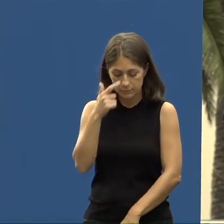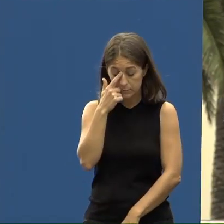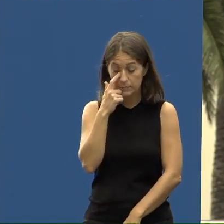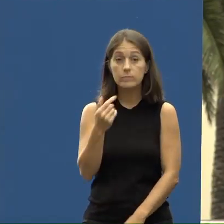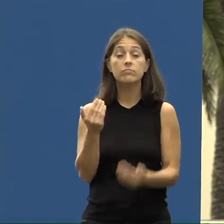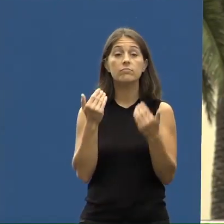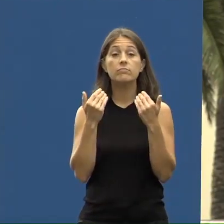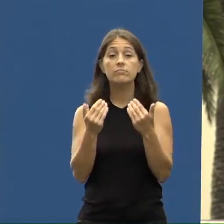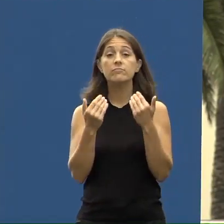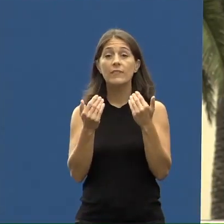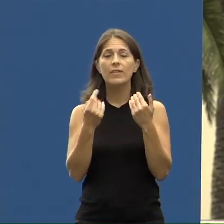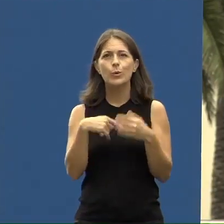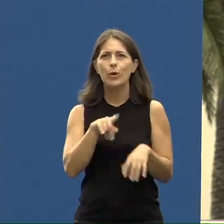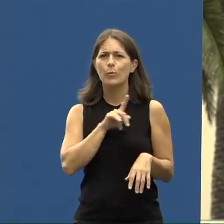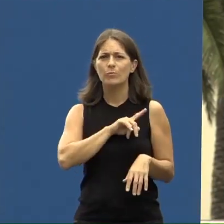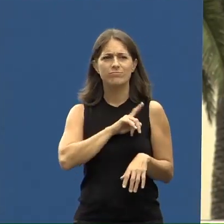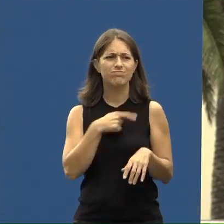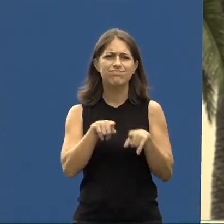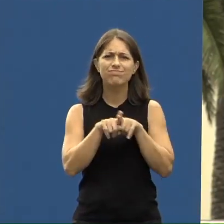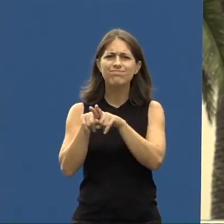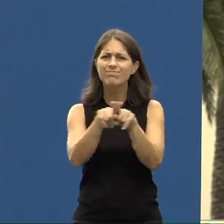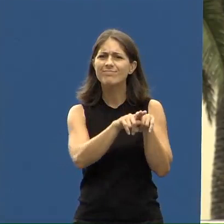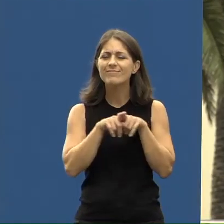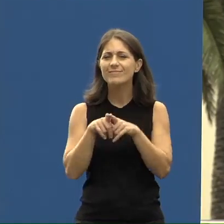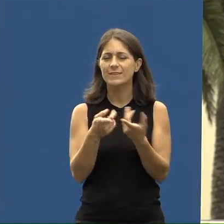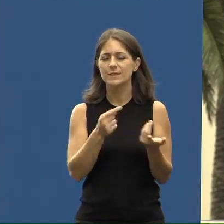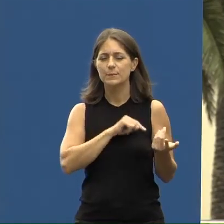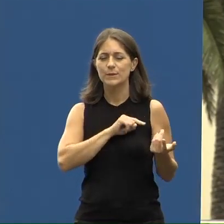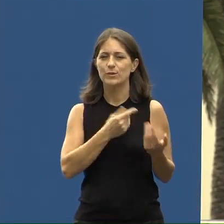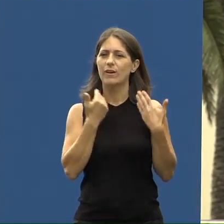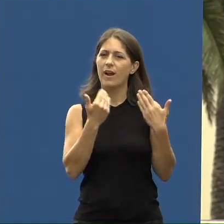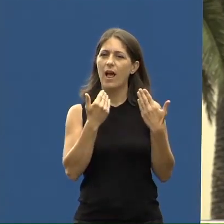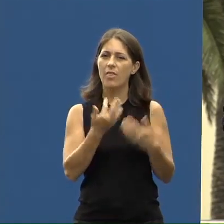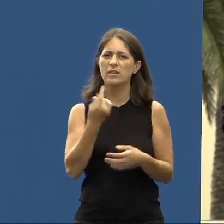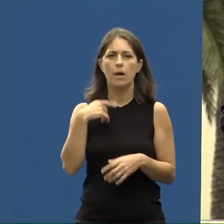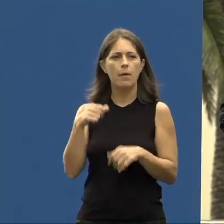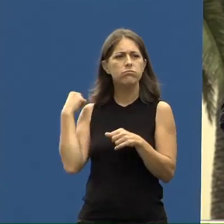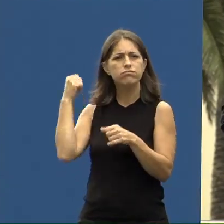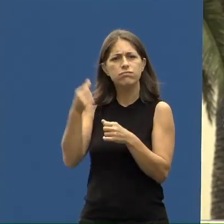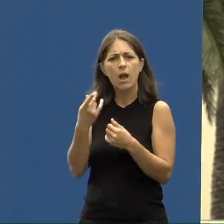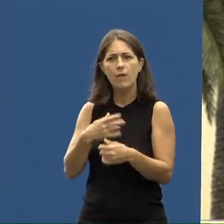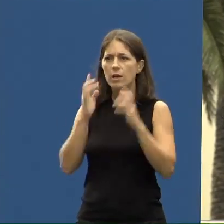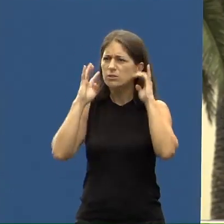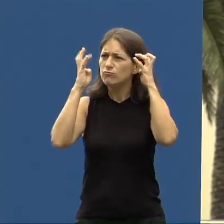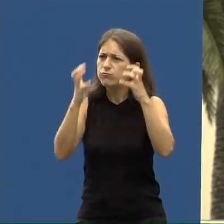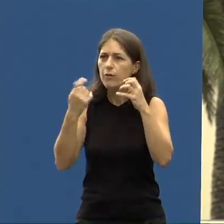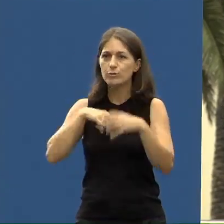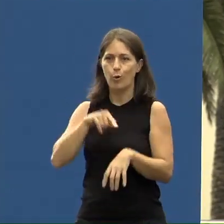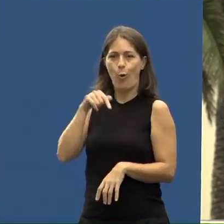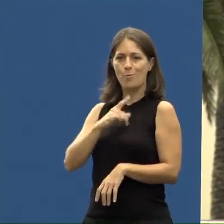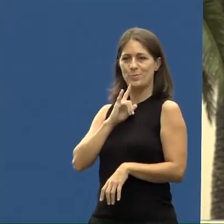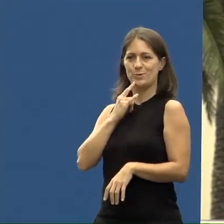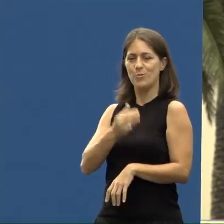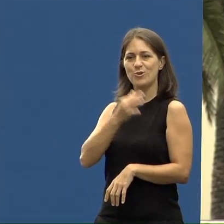Grazas por ese exemplo fraternal compartido por todos os povos. Gracias por ese esforzo fraternal do que hoxe presumimos e por eso